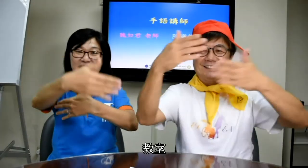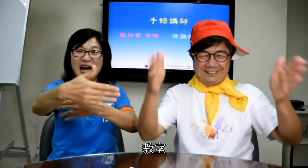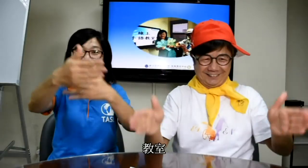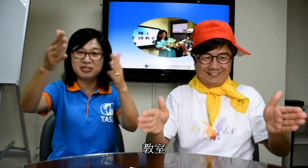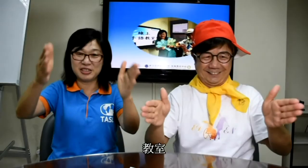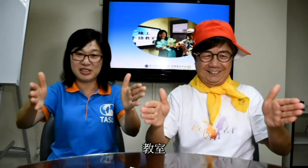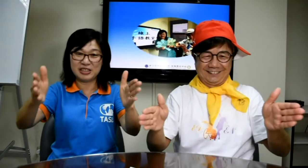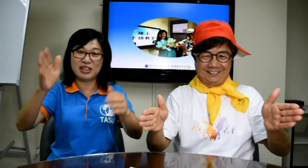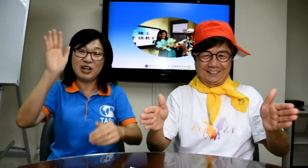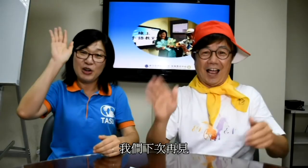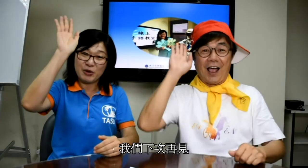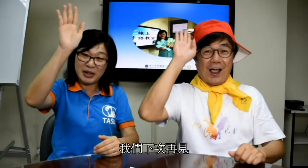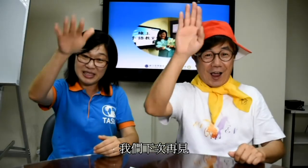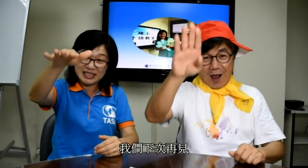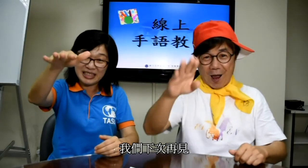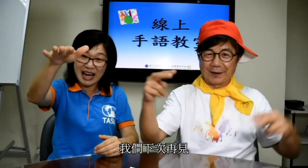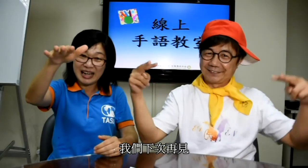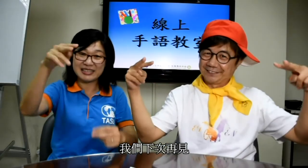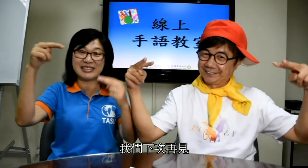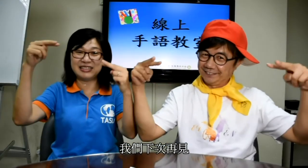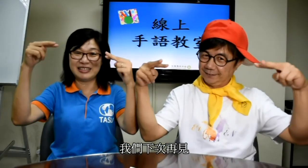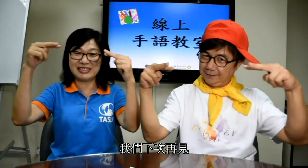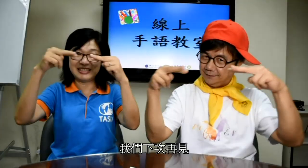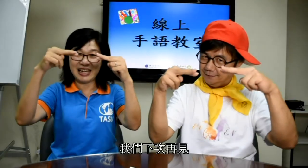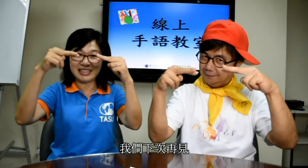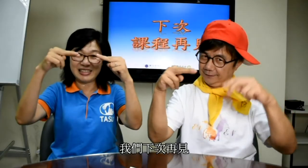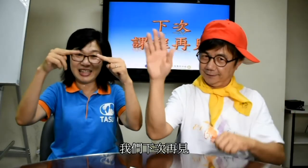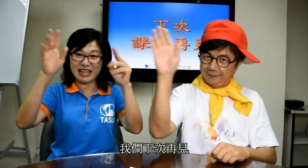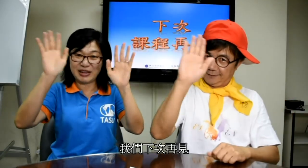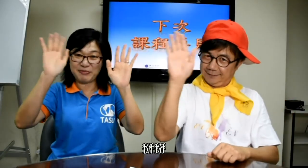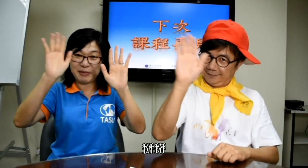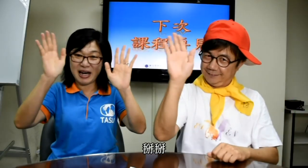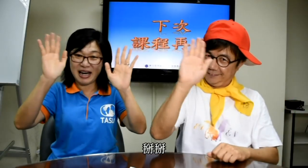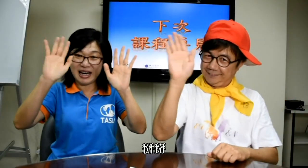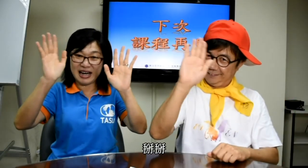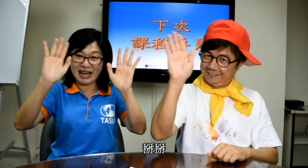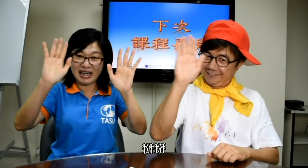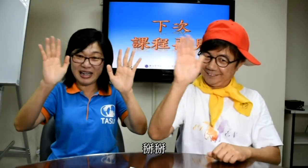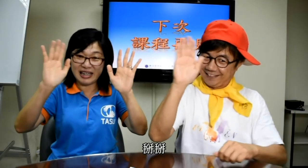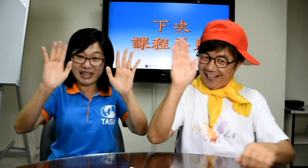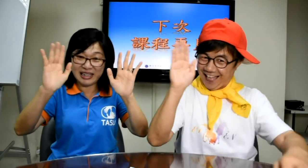教室，我们下次再见，拜拜。